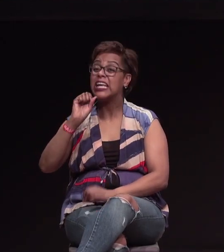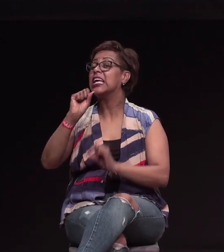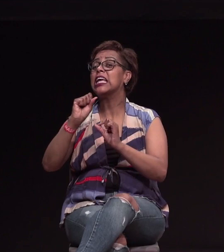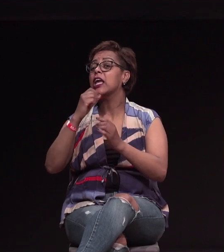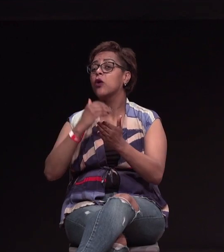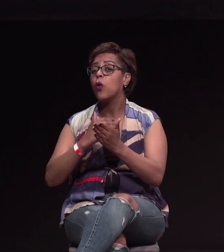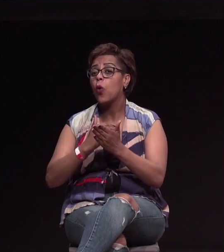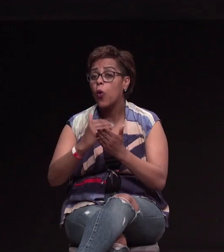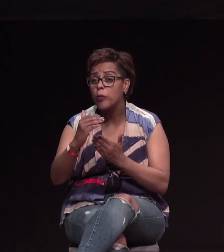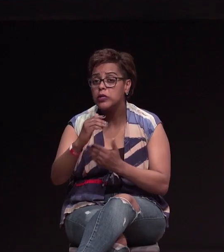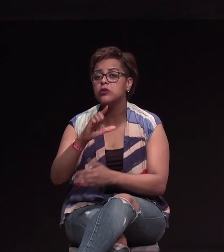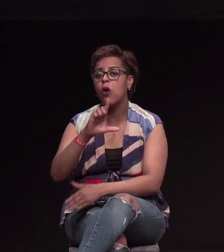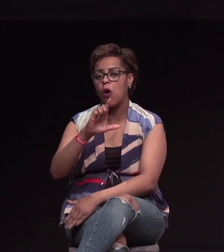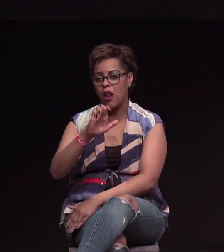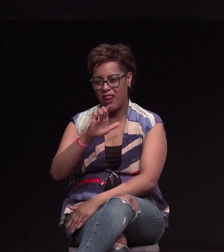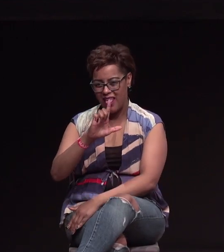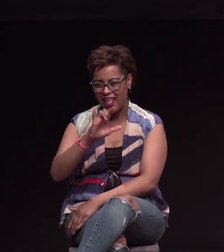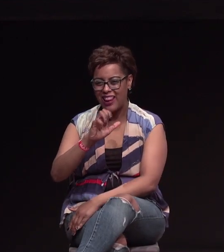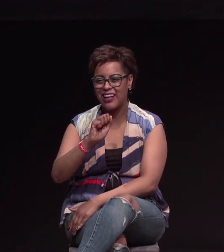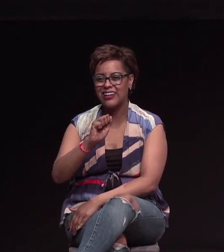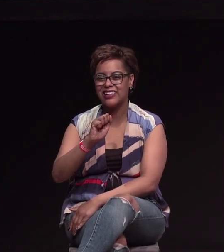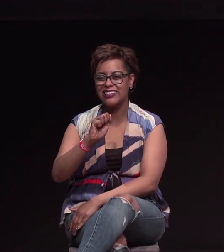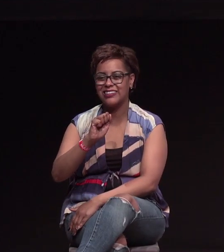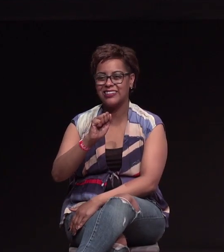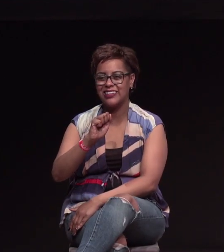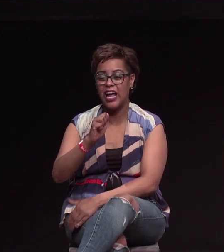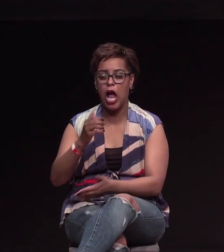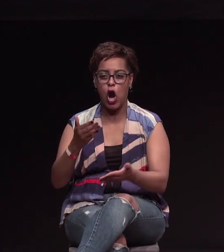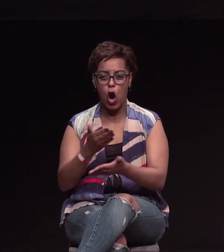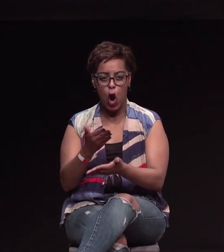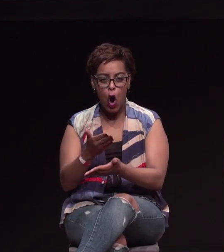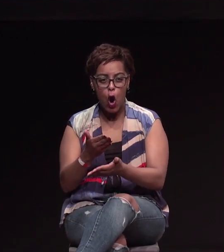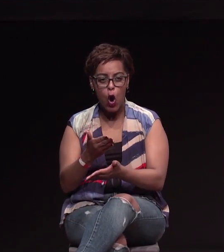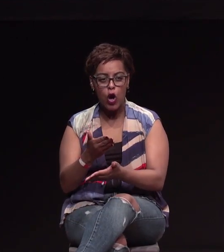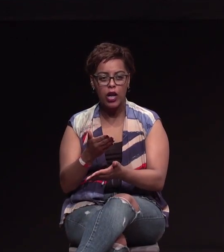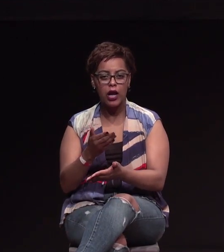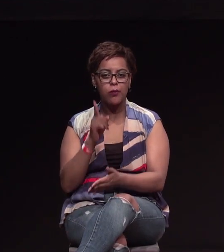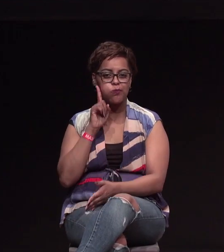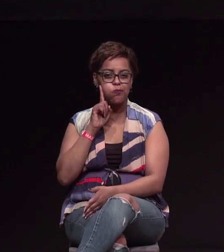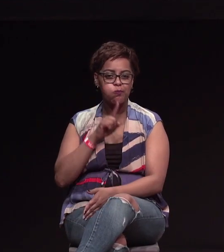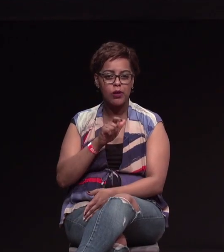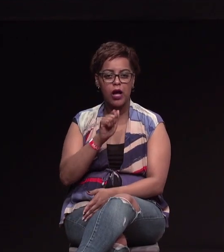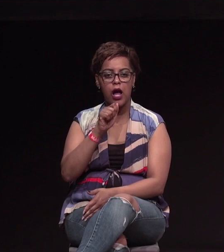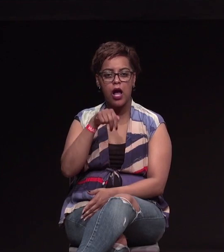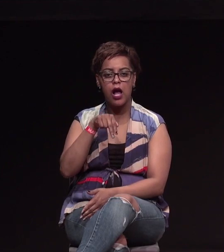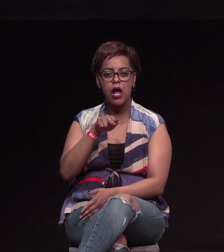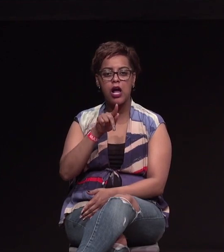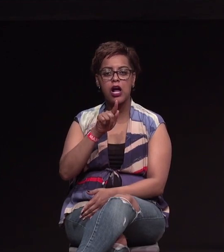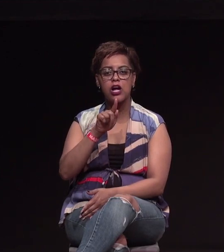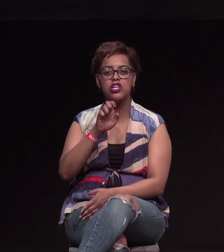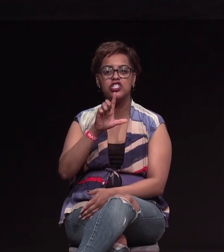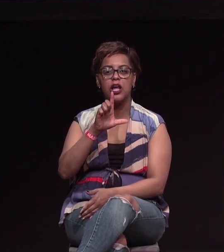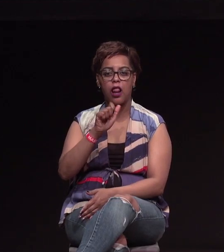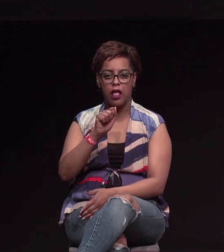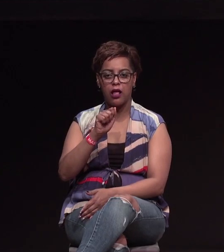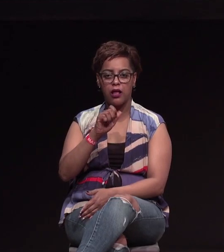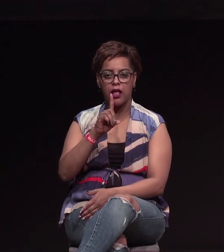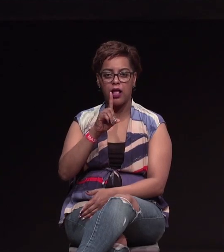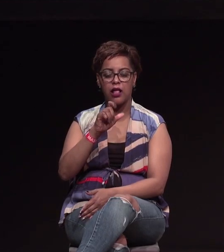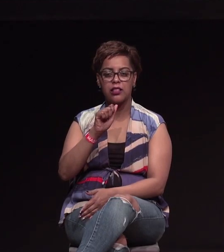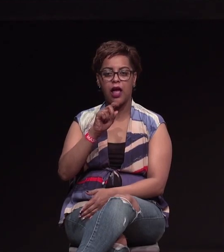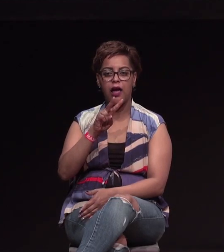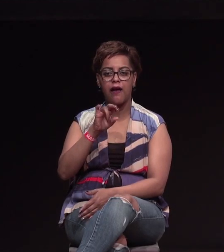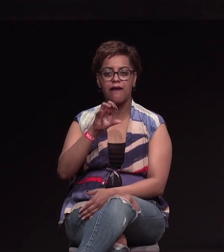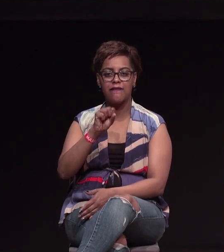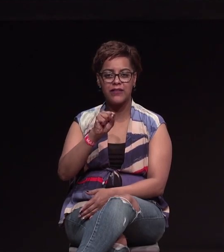Gonzalez. E agora a Angela Davis falou sobre o constrangimento dela, né, de